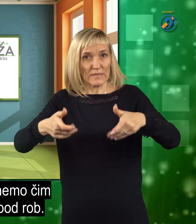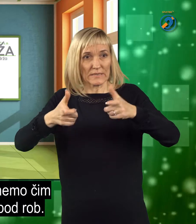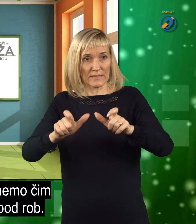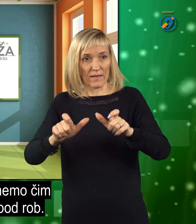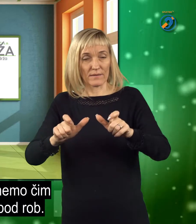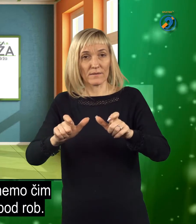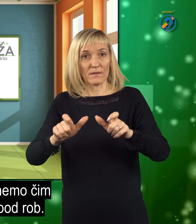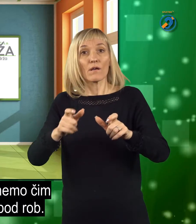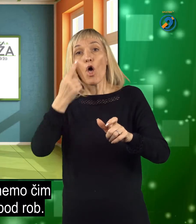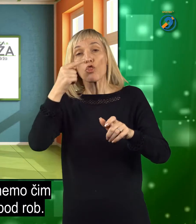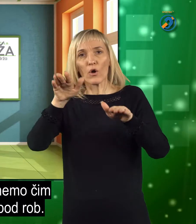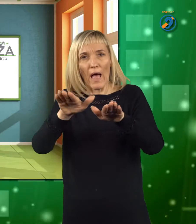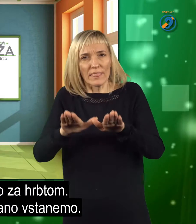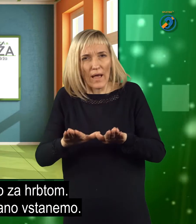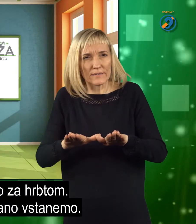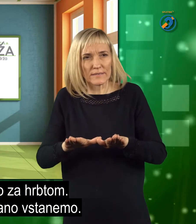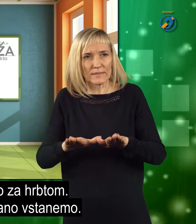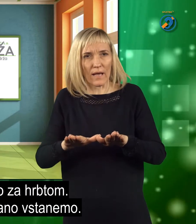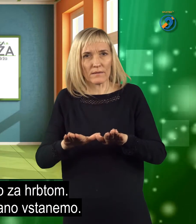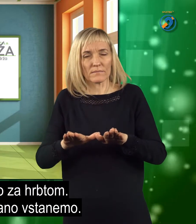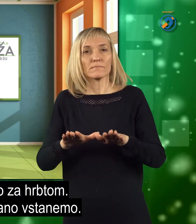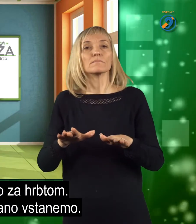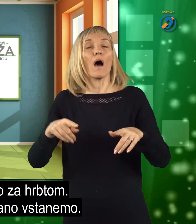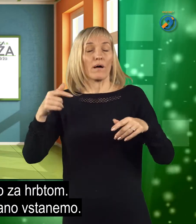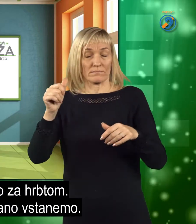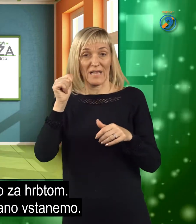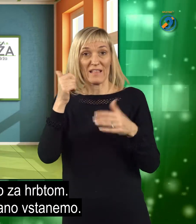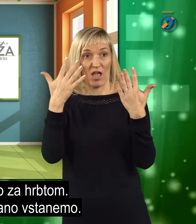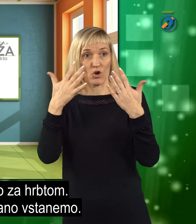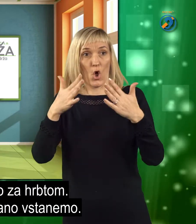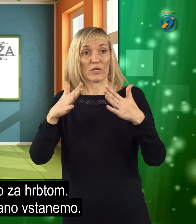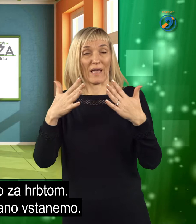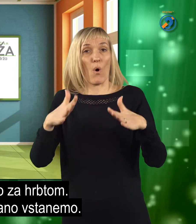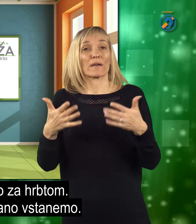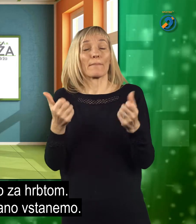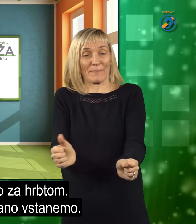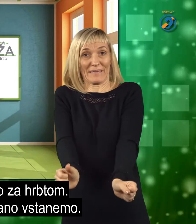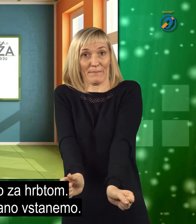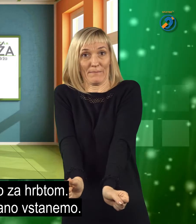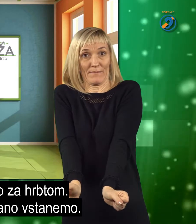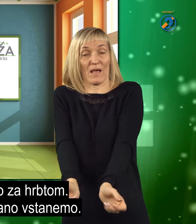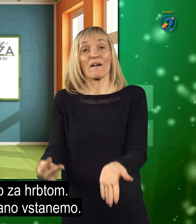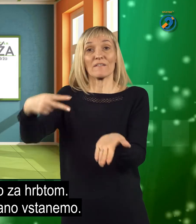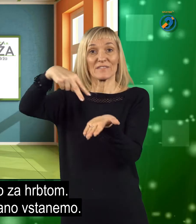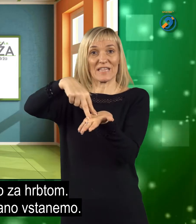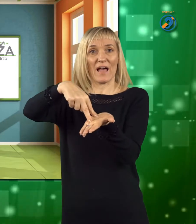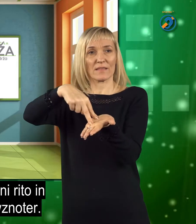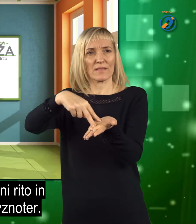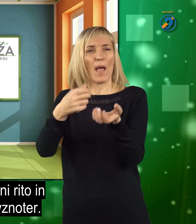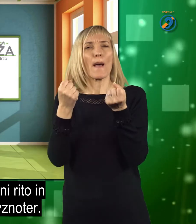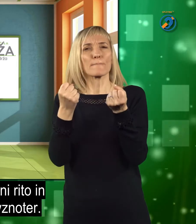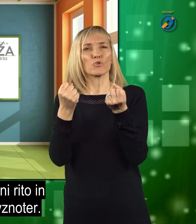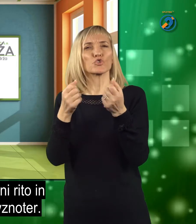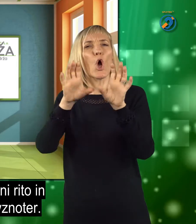bolj nazaj pod rob. Roke sklenemo za hrbtom. Z vdihom zravnano vstanemo.